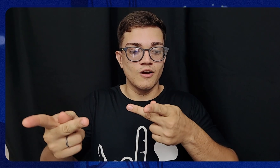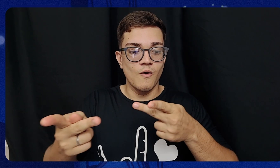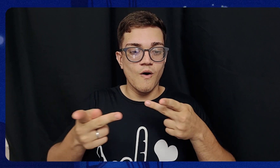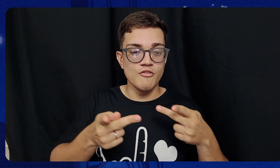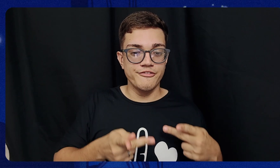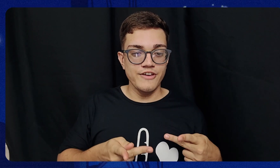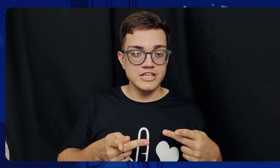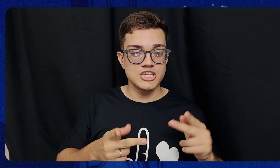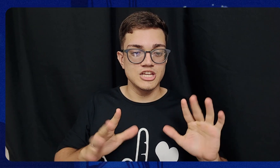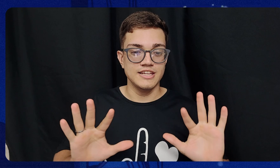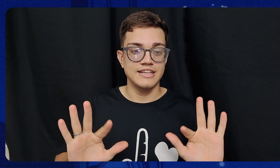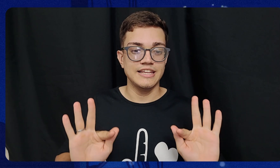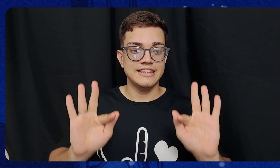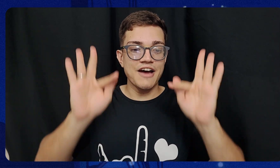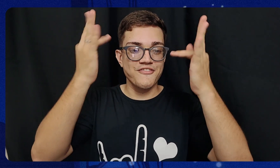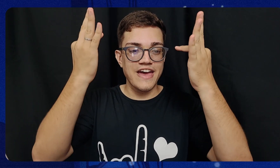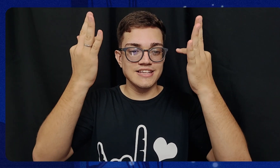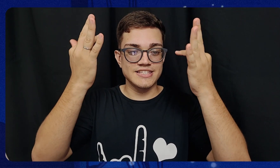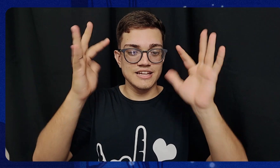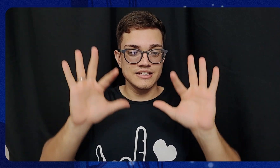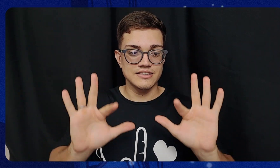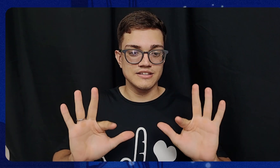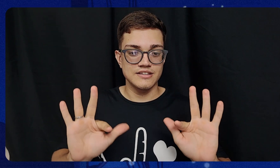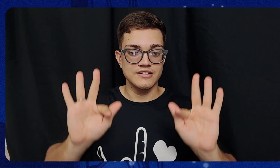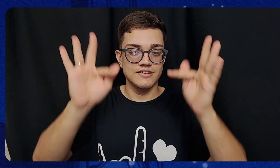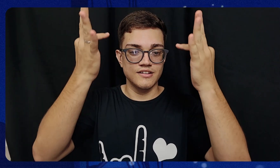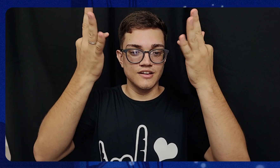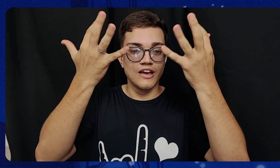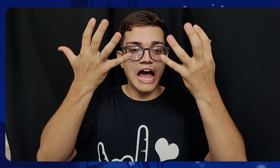Convite da festa,